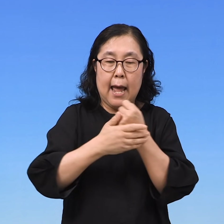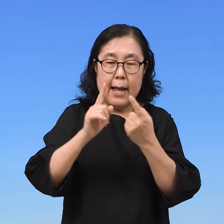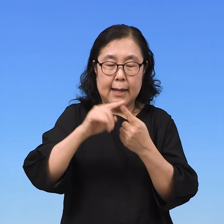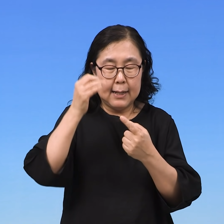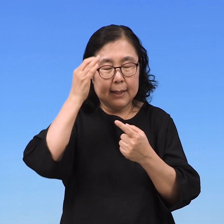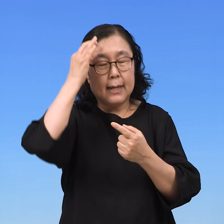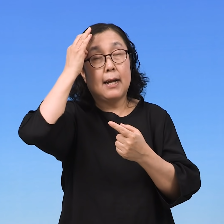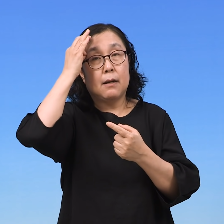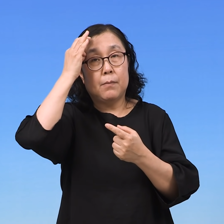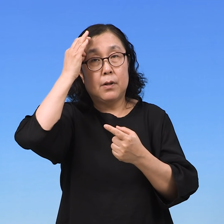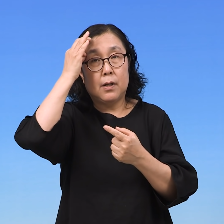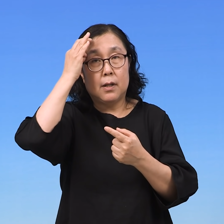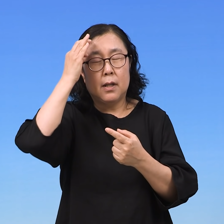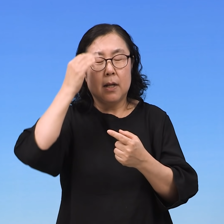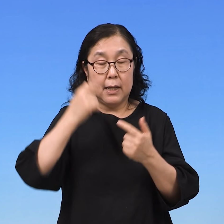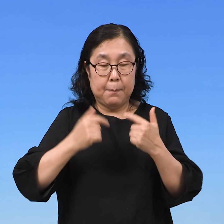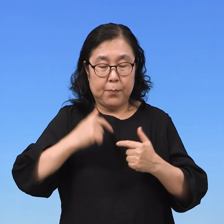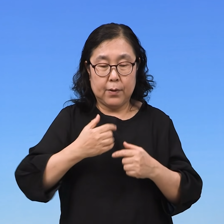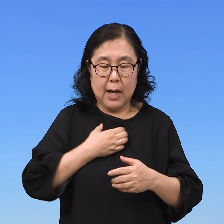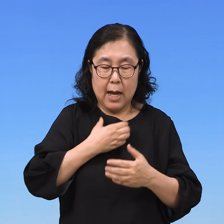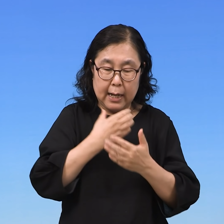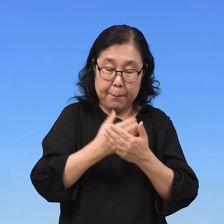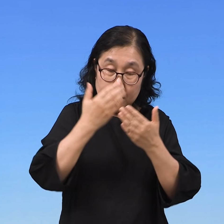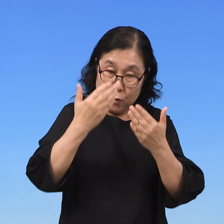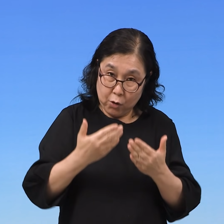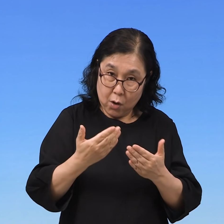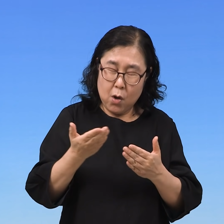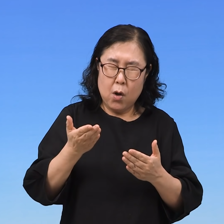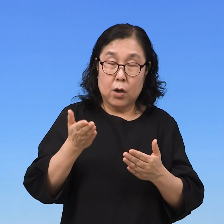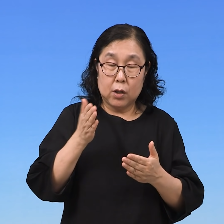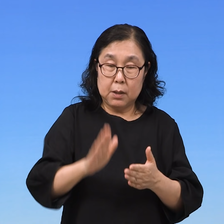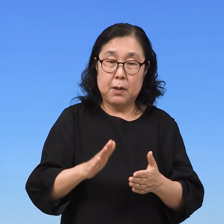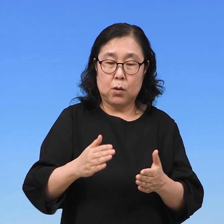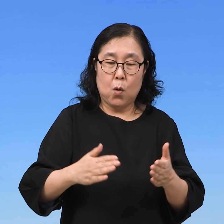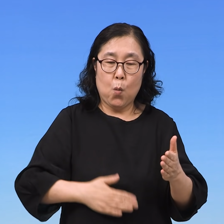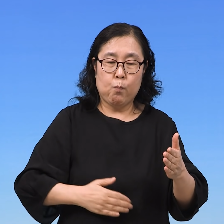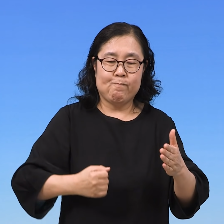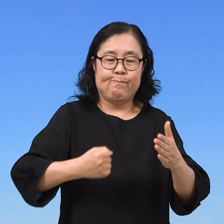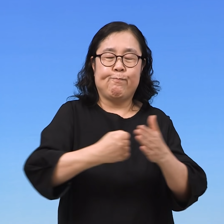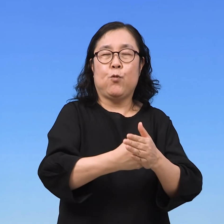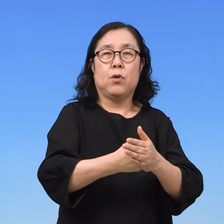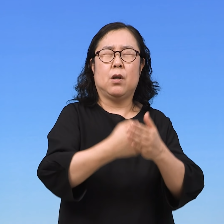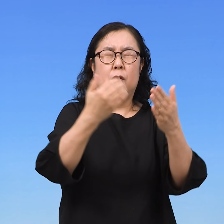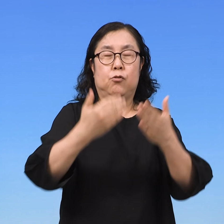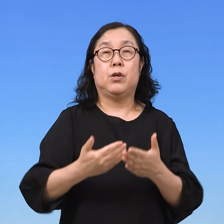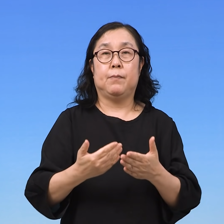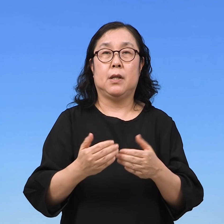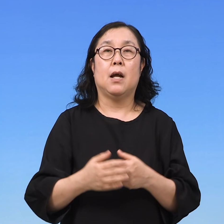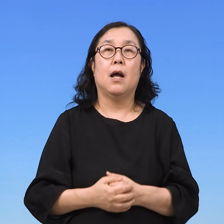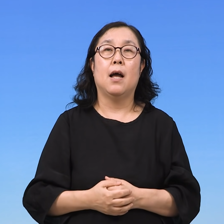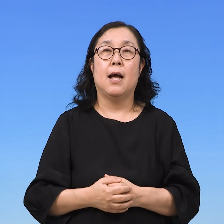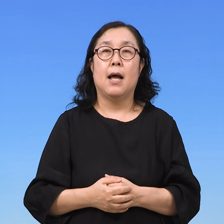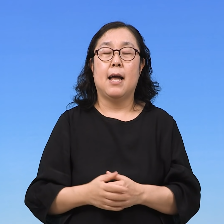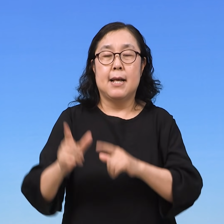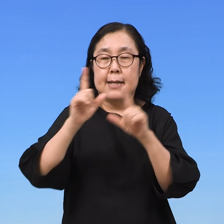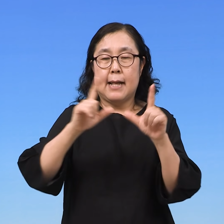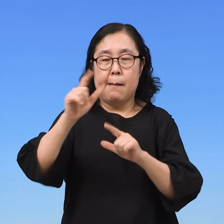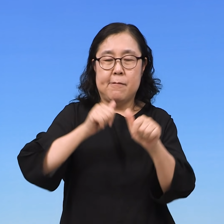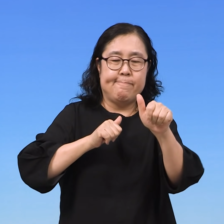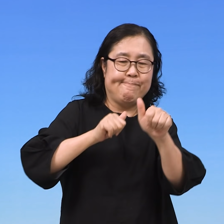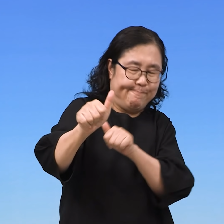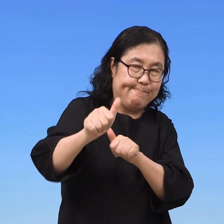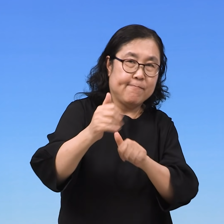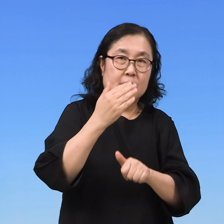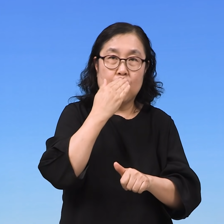우리에게 기쁨과 감격도 주지만 또 뭘 주느냐? 용기를 줘요. 삶을